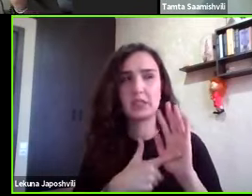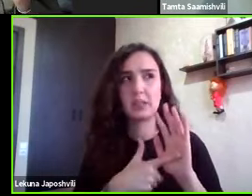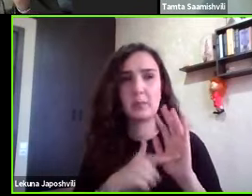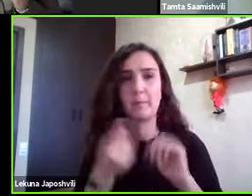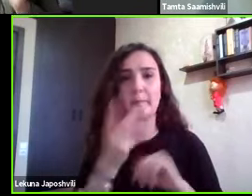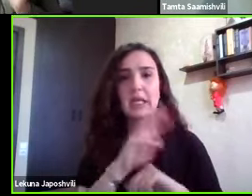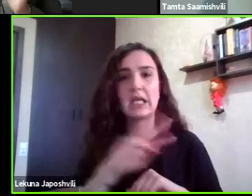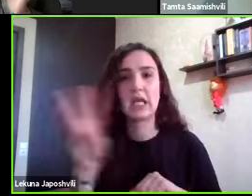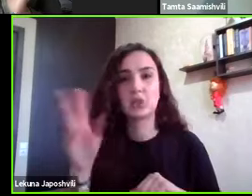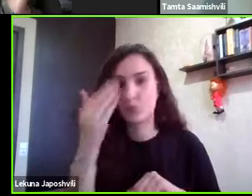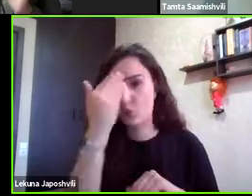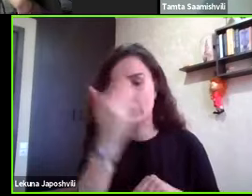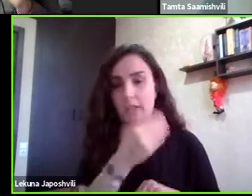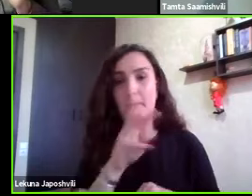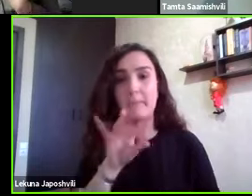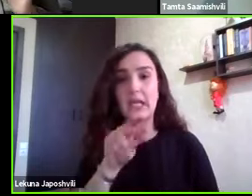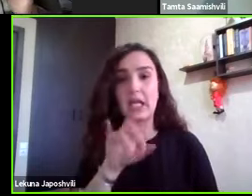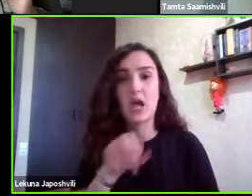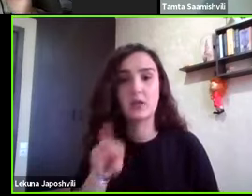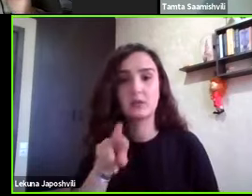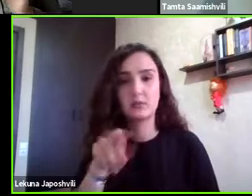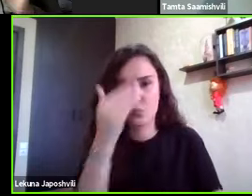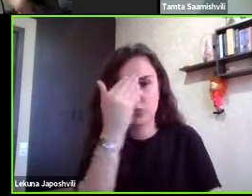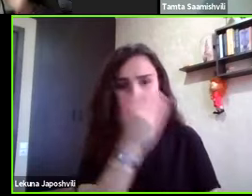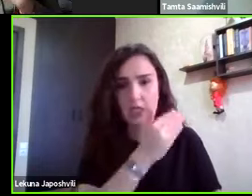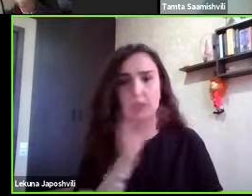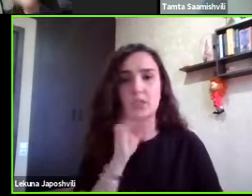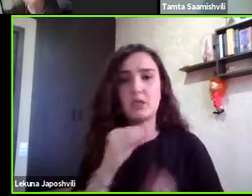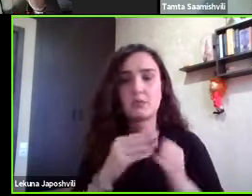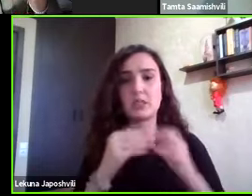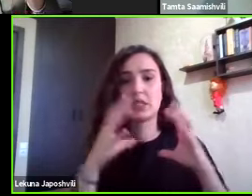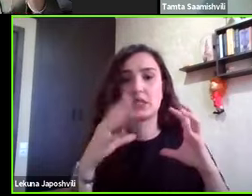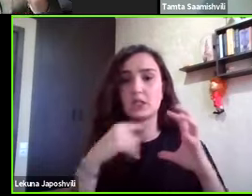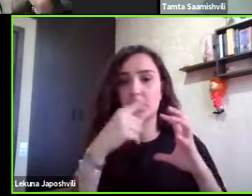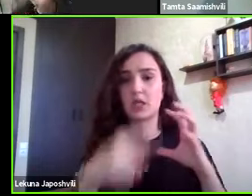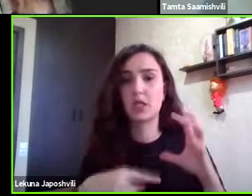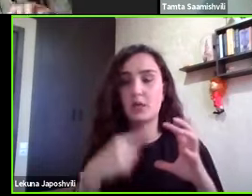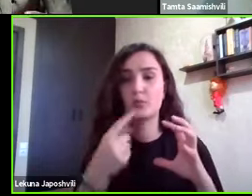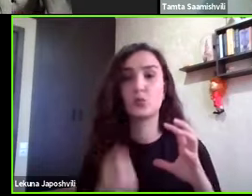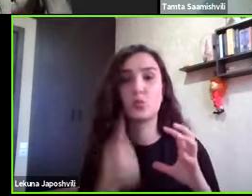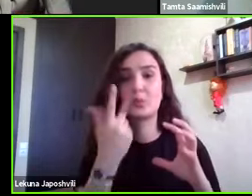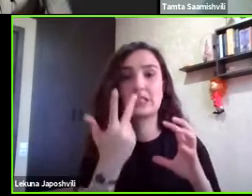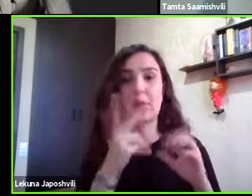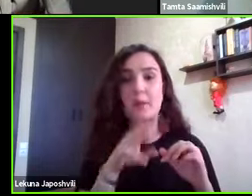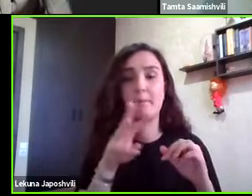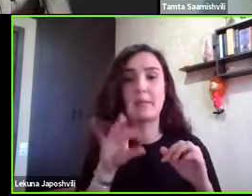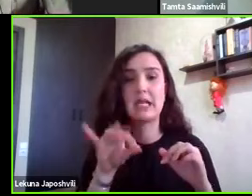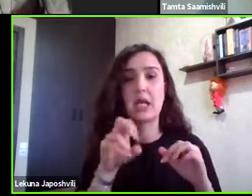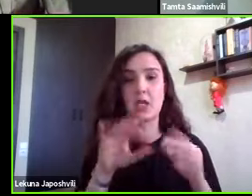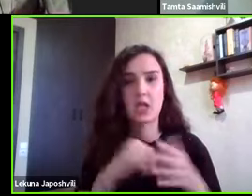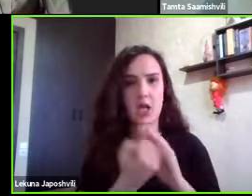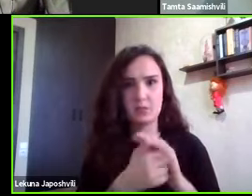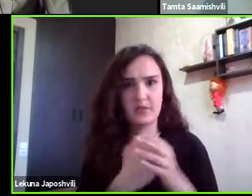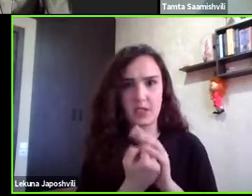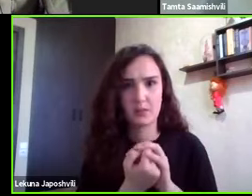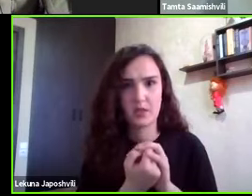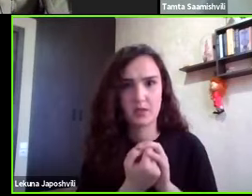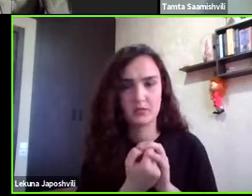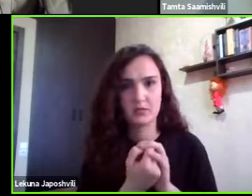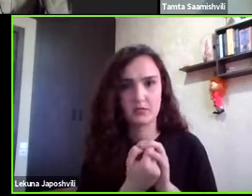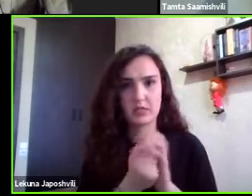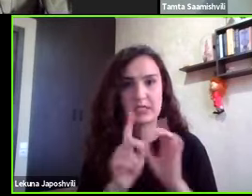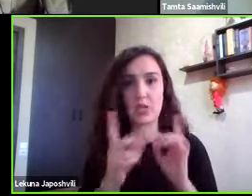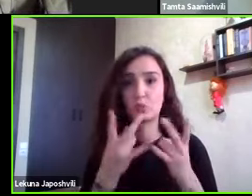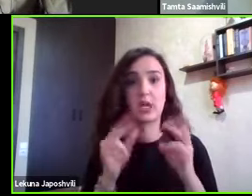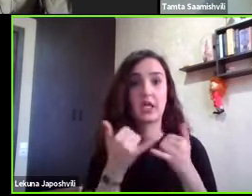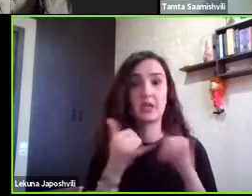მილიარდი მოსახლე ვართ დედამიწაზე, მაგრამ აქედან თურმე 3 მილიარდი ხელებს ვერ იმას, რაც არ უნდა გასაკვირი